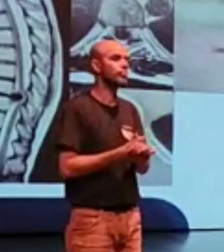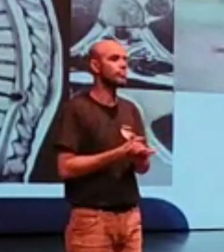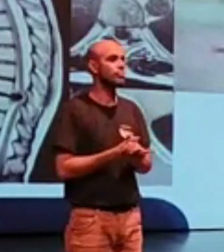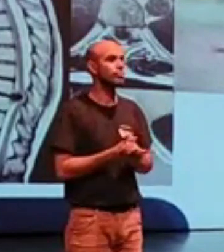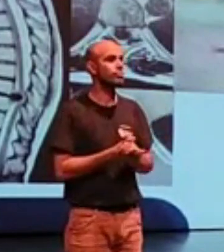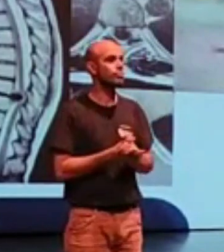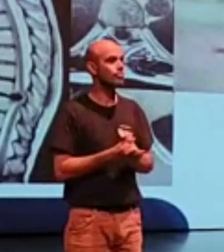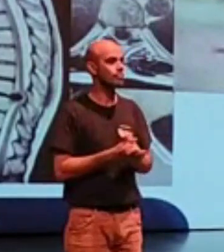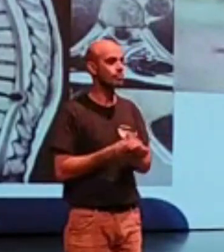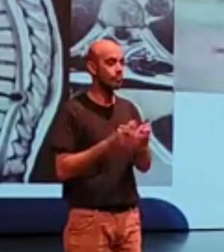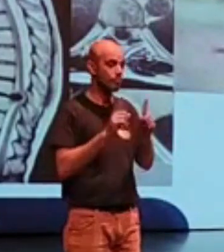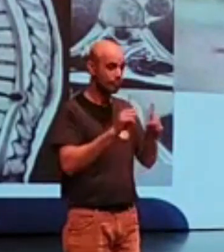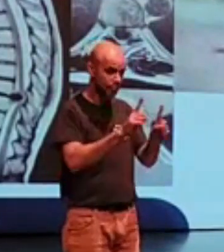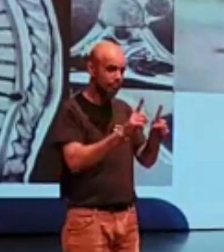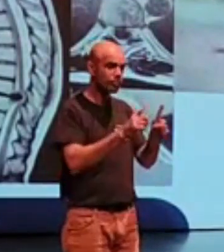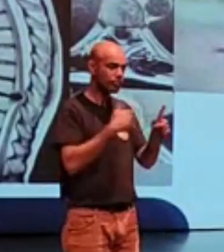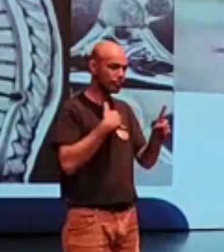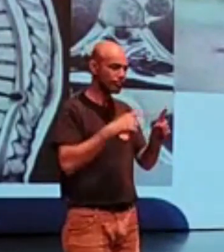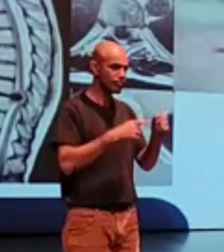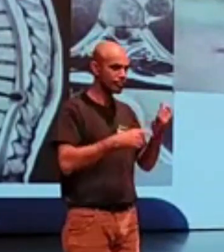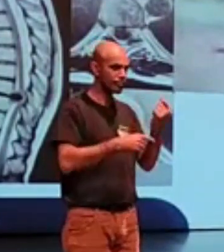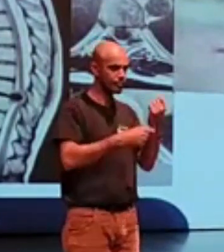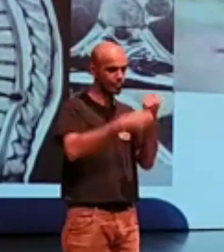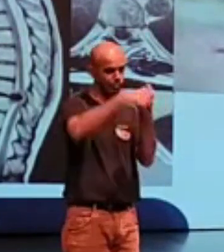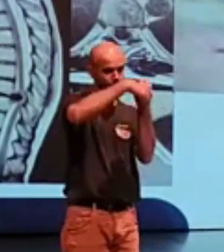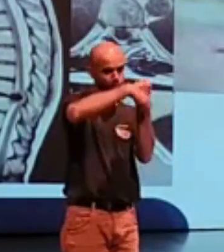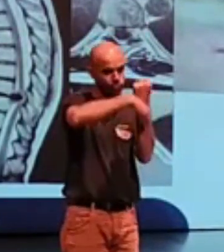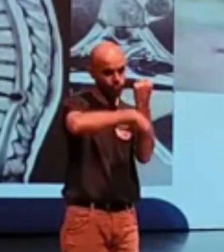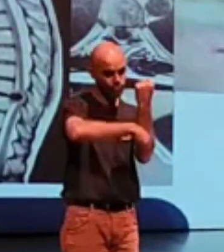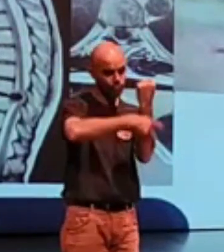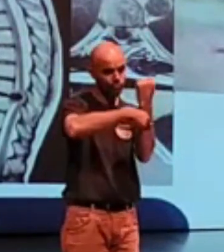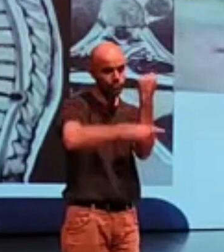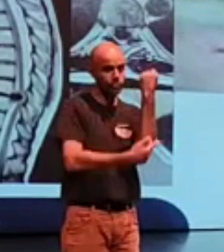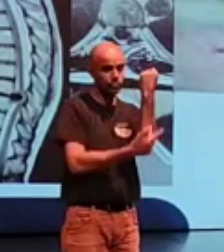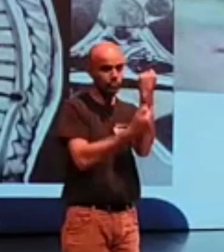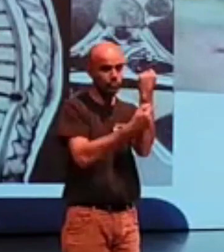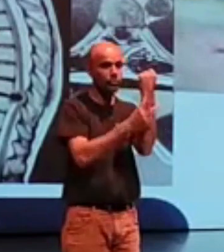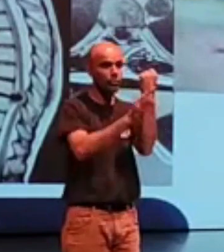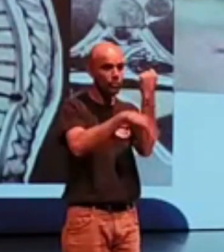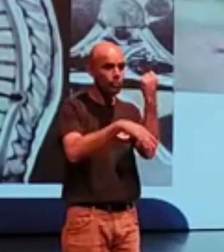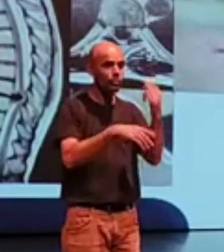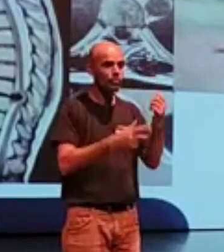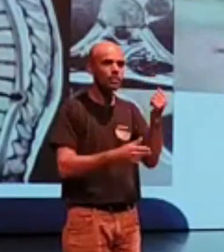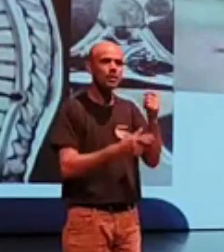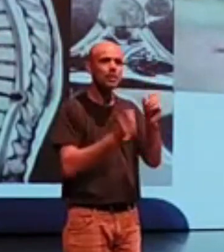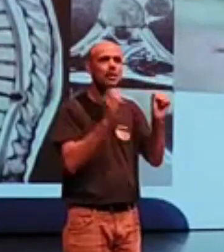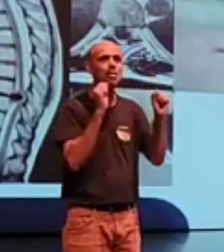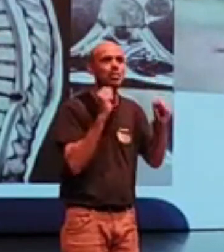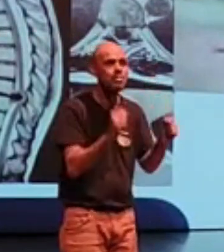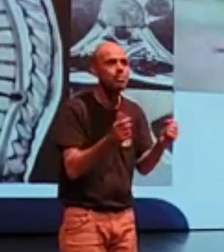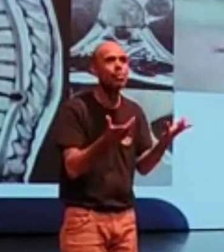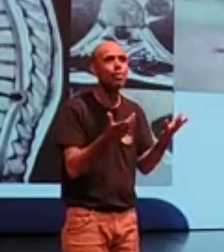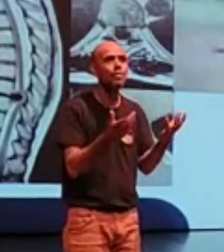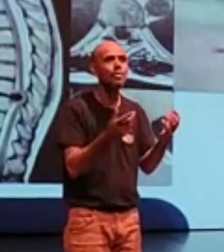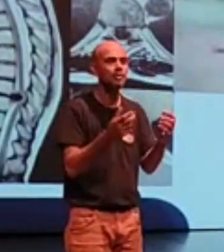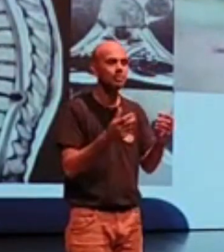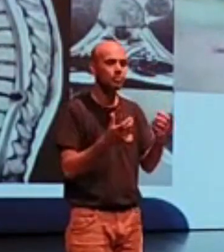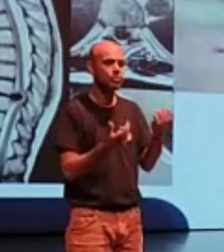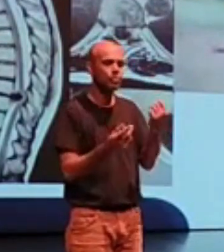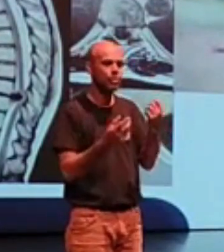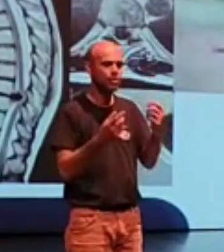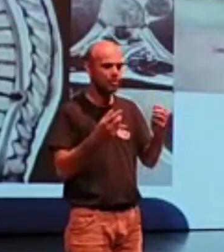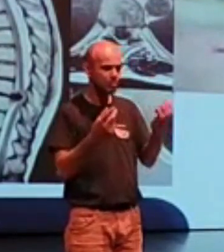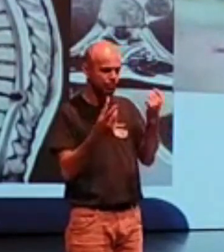aqui é o intraoperatório, a medula já descomprimida, esse seria o final da cirurgia. E a questão é, será que daria para fazer isso por endoscopia? A gente